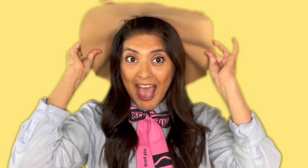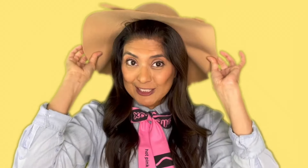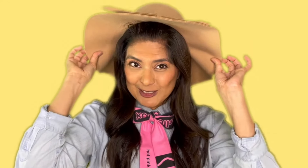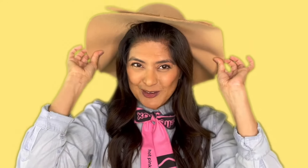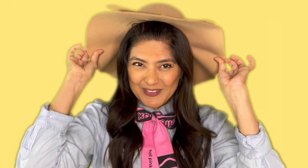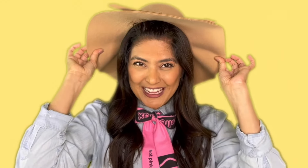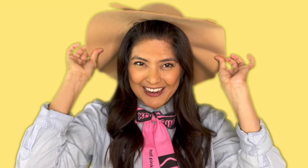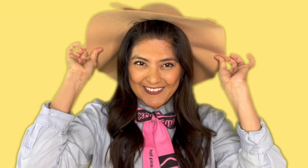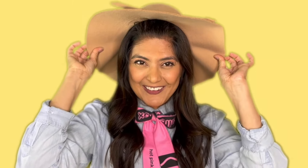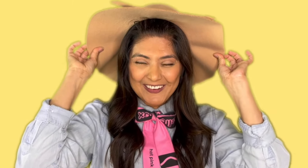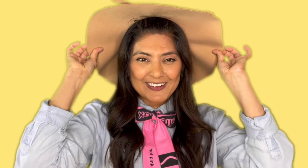Sombrero.